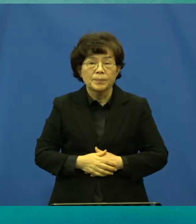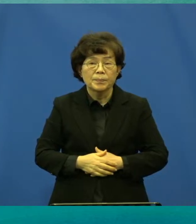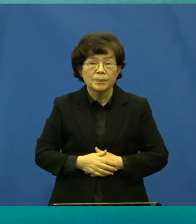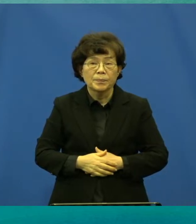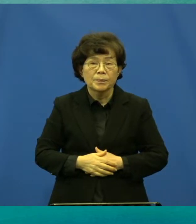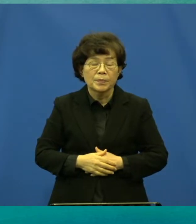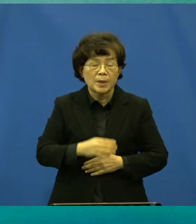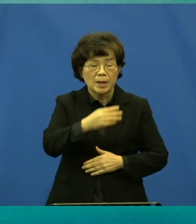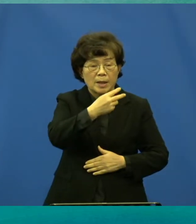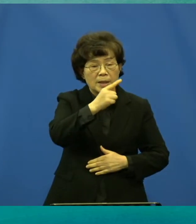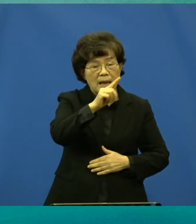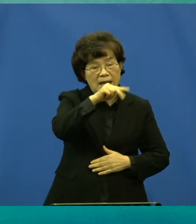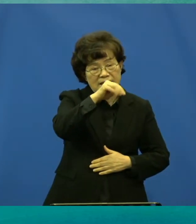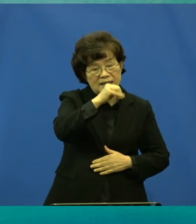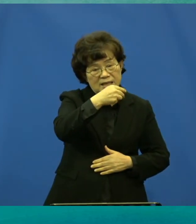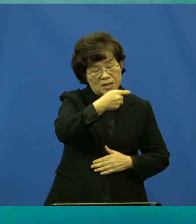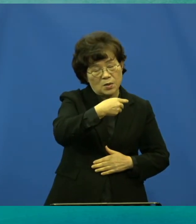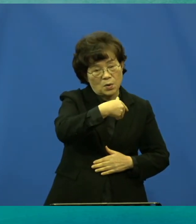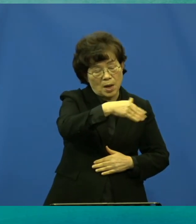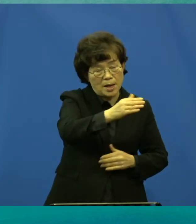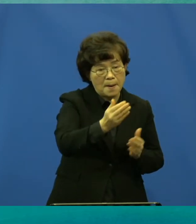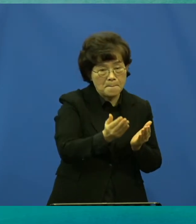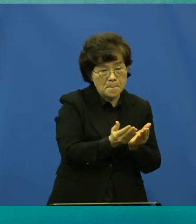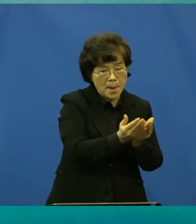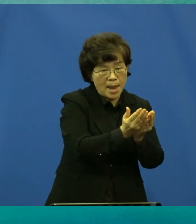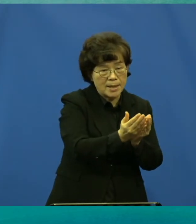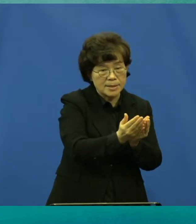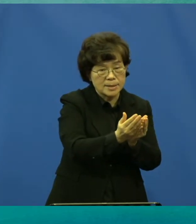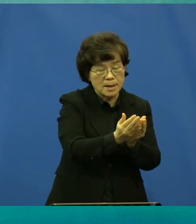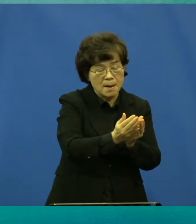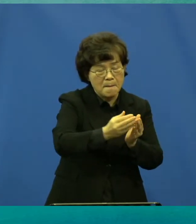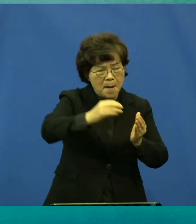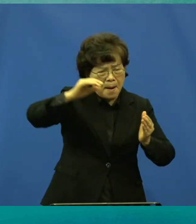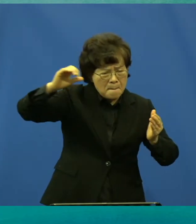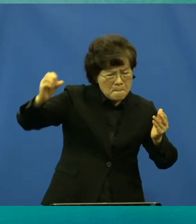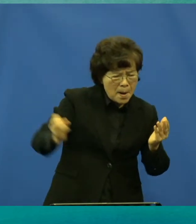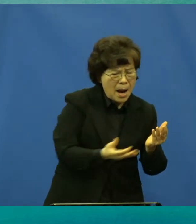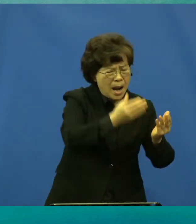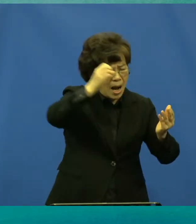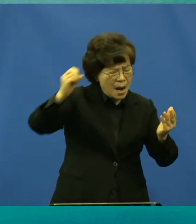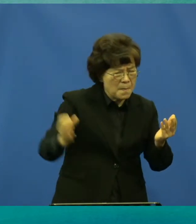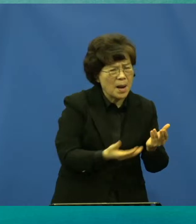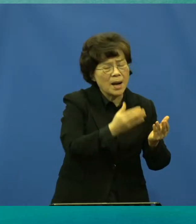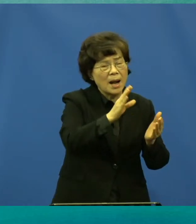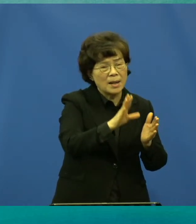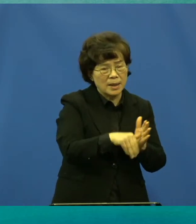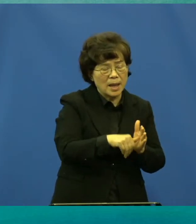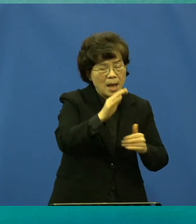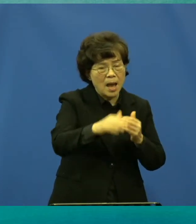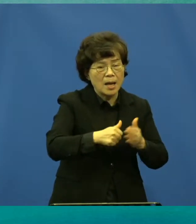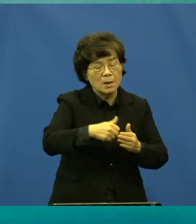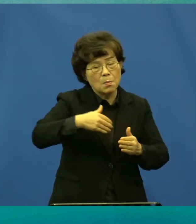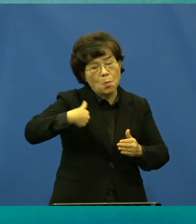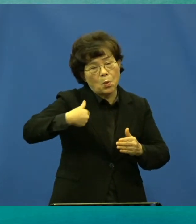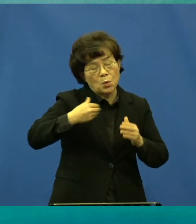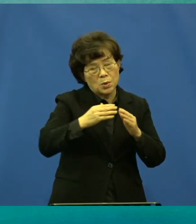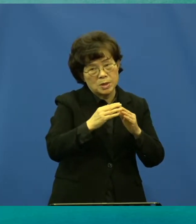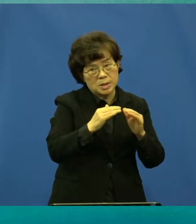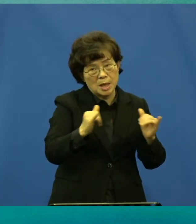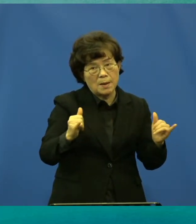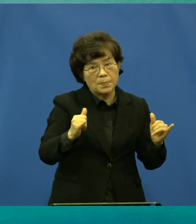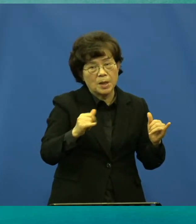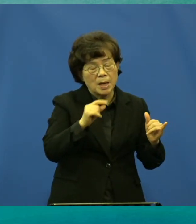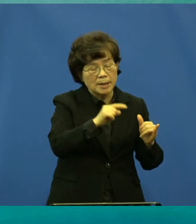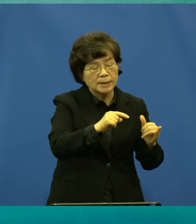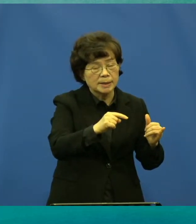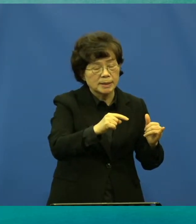다시스로 가는 배에서 광풍이 불어닥칠 때 하나님을 알지 못하는 사람들은 그